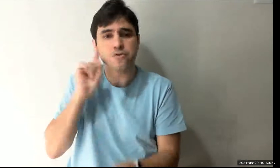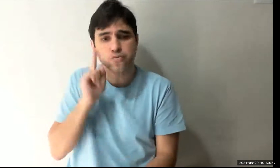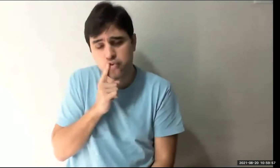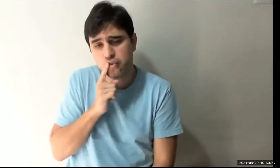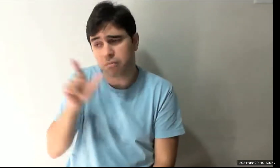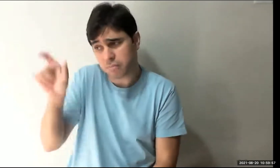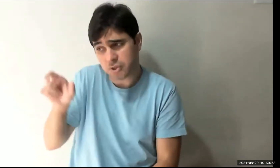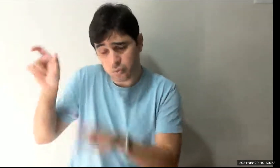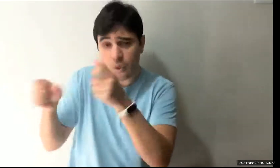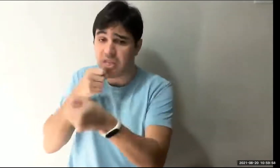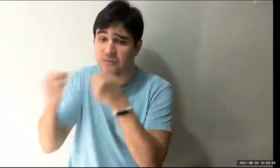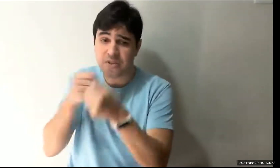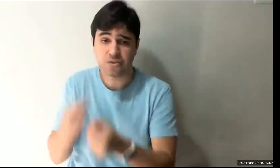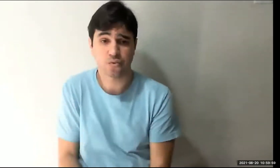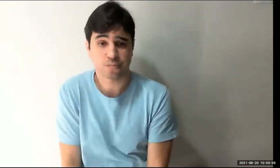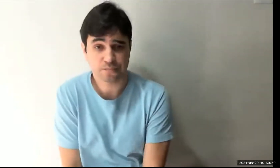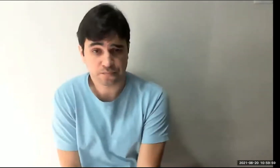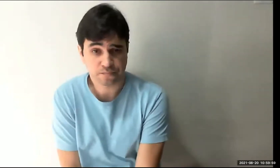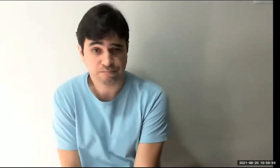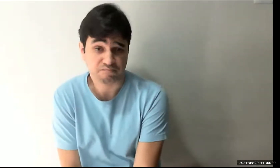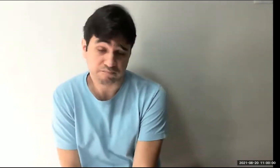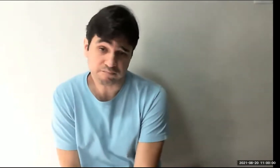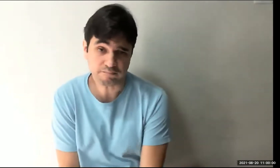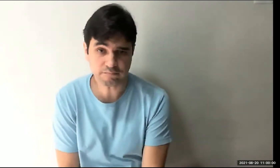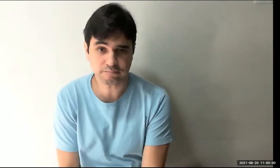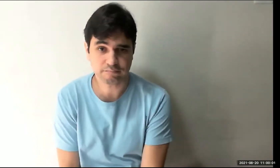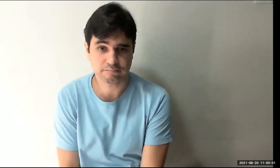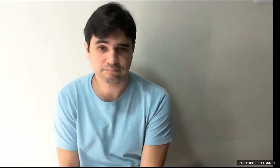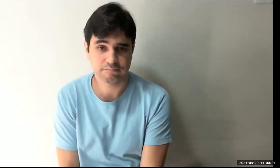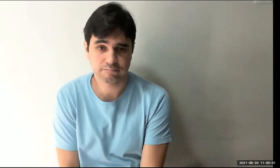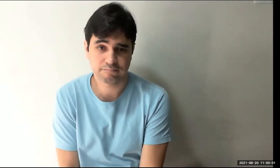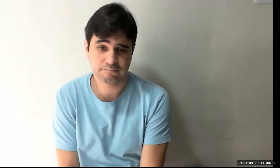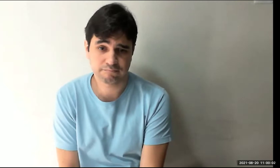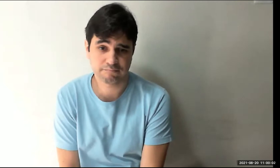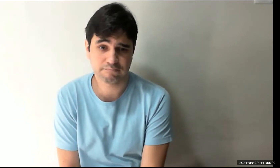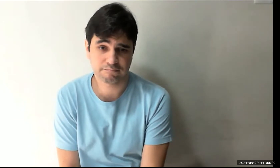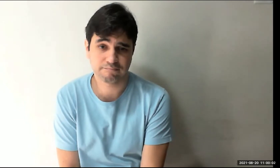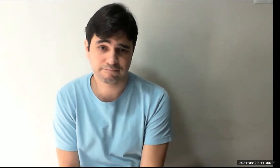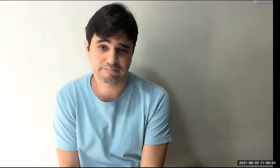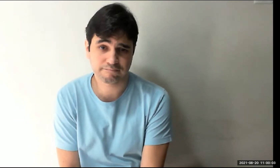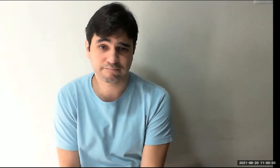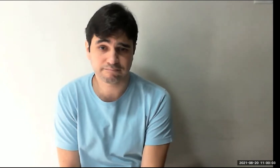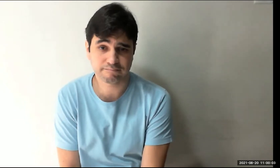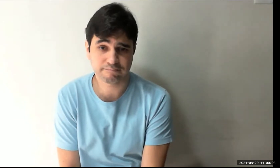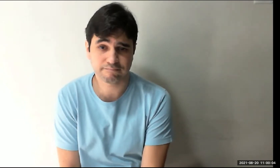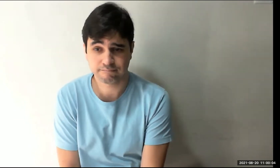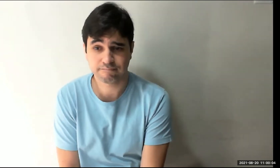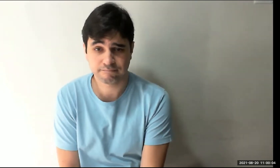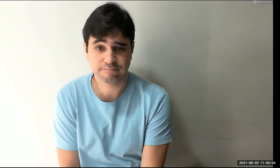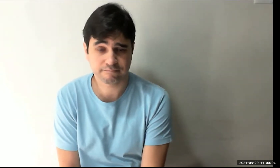falando, olha, descobri esses sinais aqui, olha, esses sinais não existem, eu vou criar, tá? Eu falei isso para os demais surdos que eu tive contato e eles não acharam isso ruim.